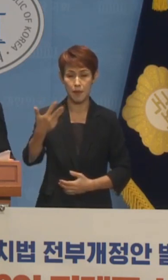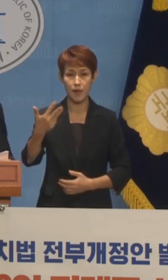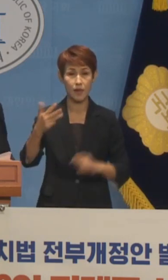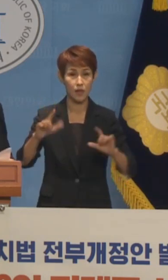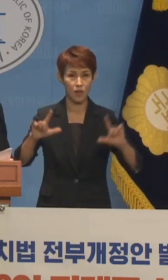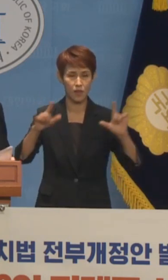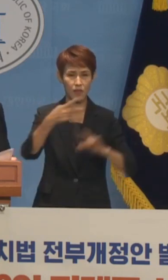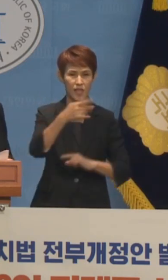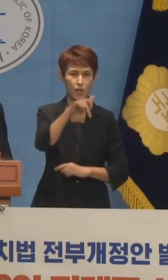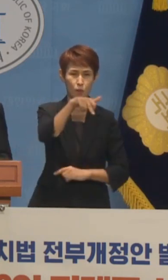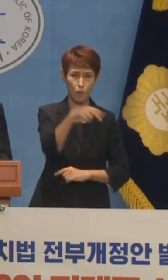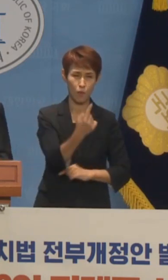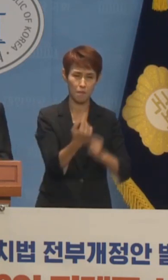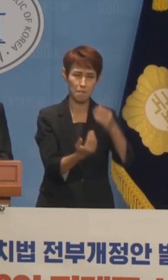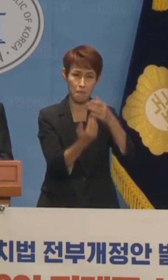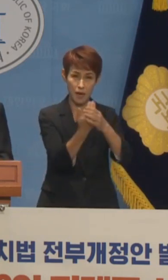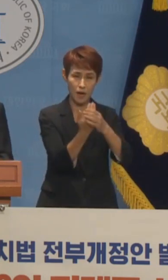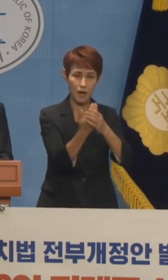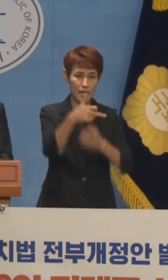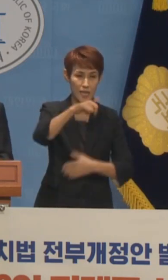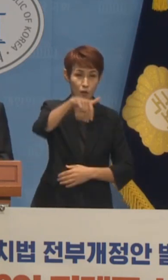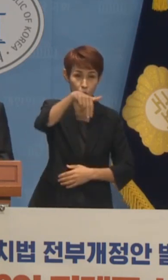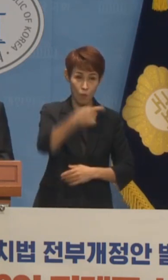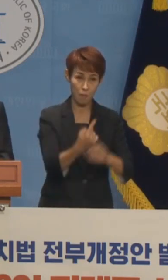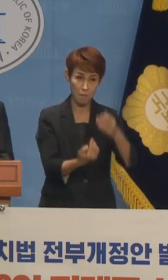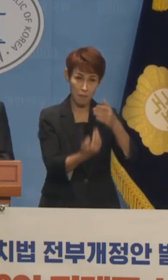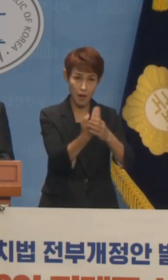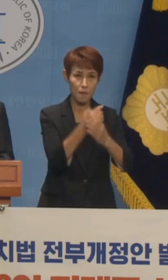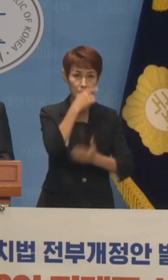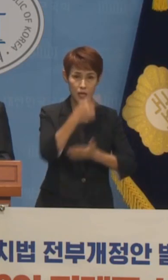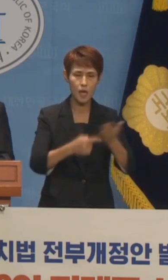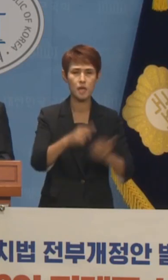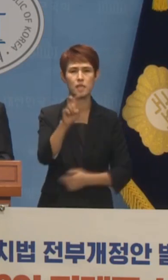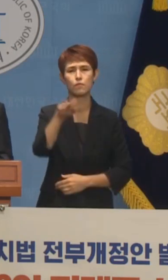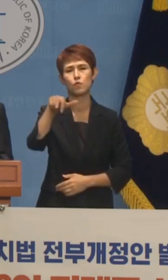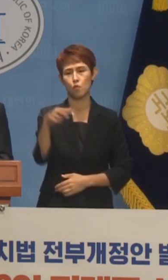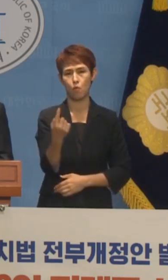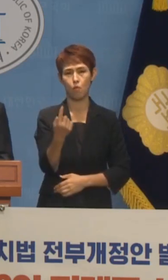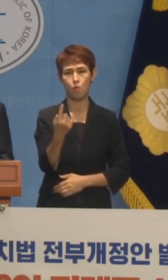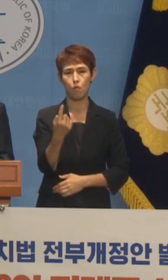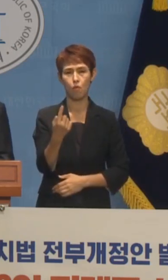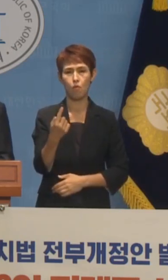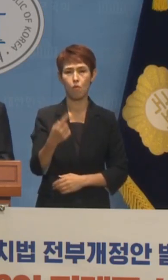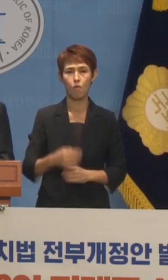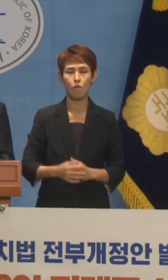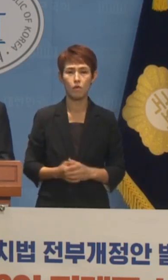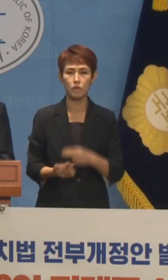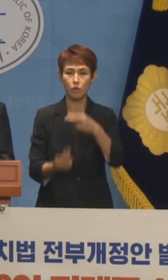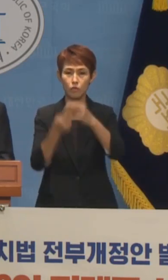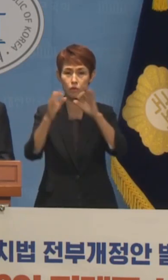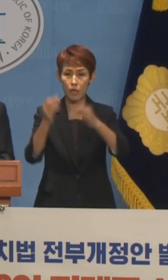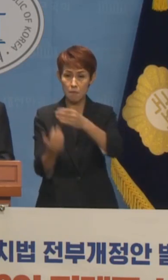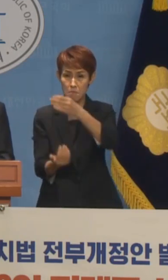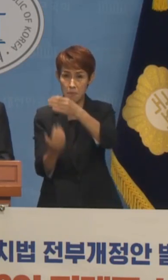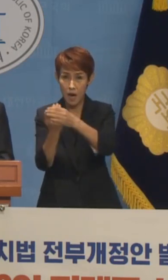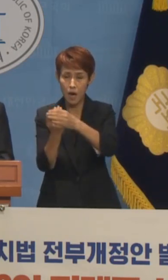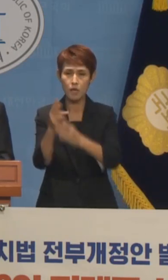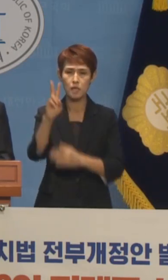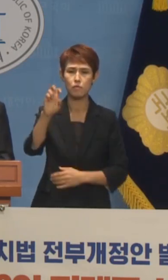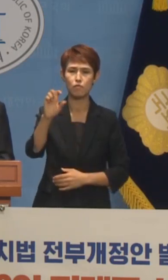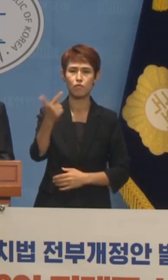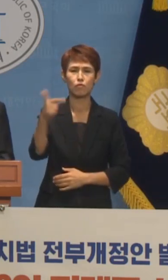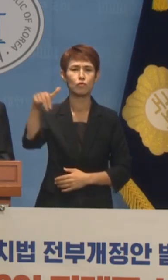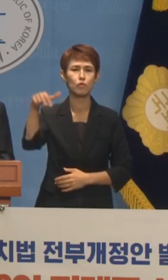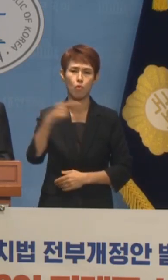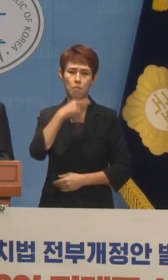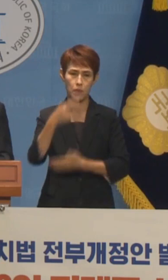키코 사태로 인한 피해액은 20조원 있니다 2011년 저축은행 사태로 사태는 26조원